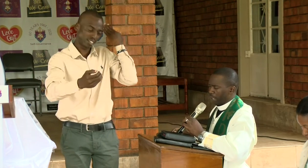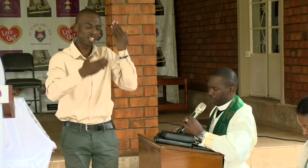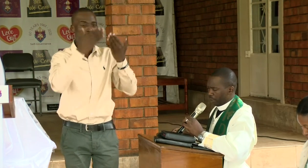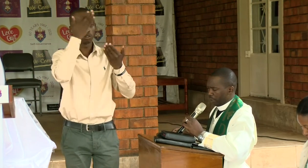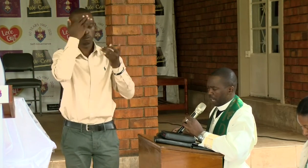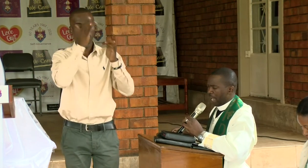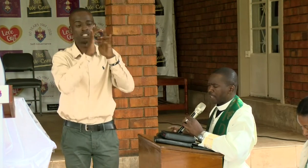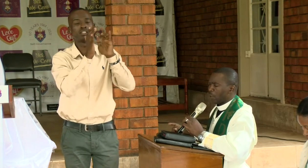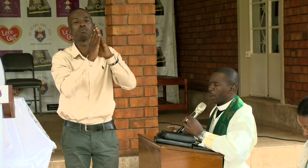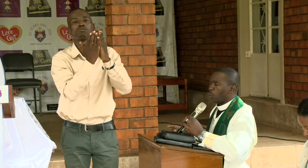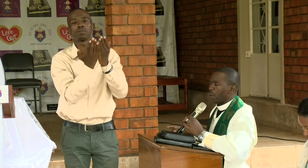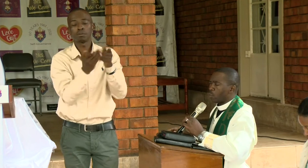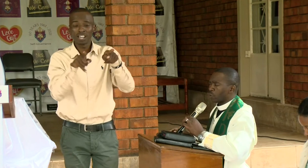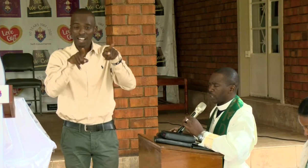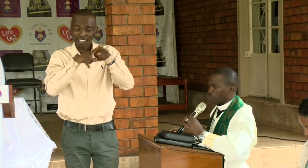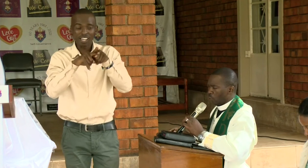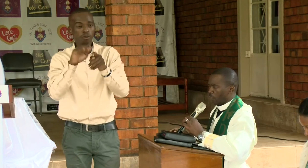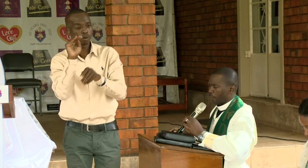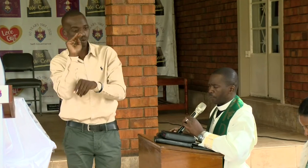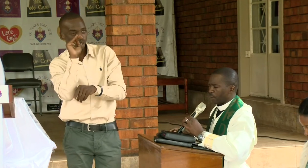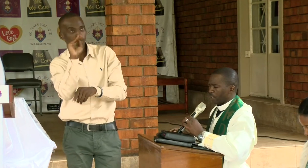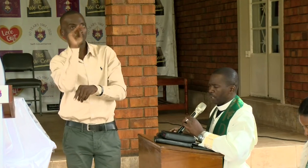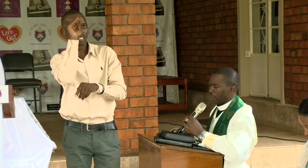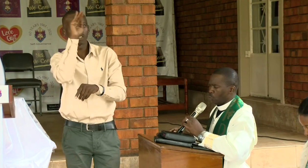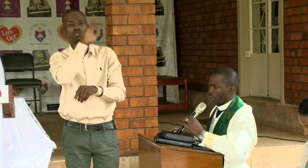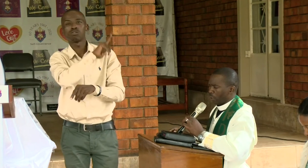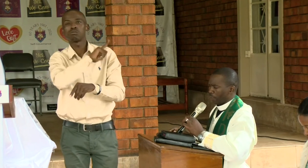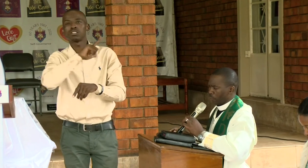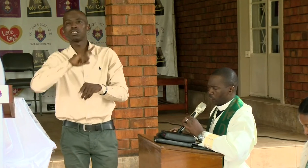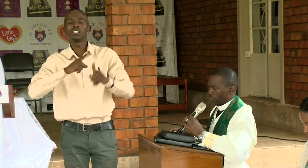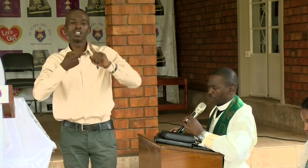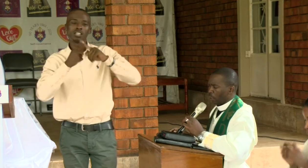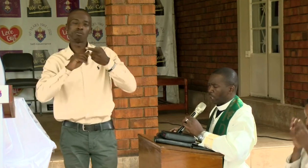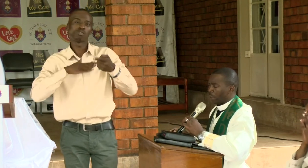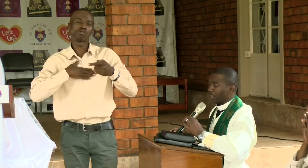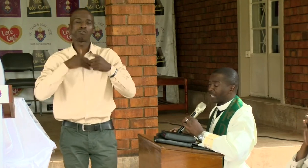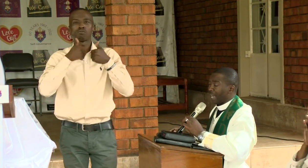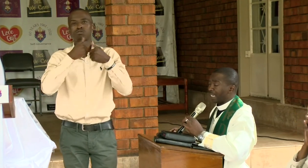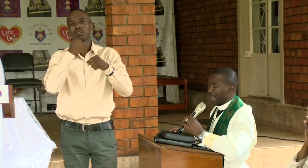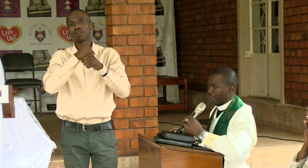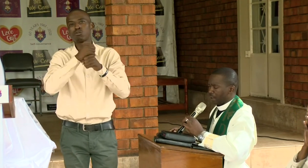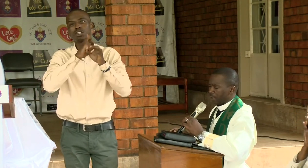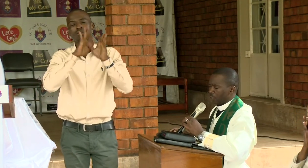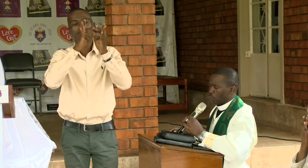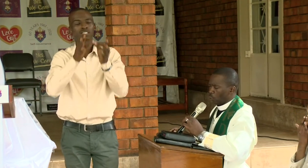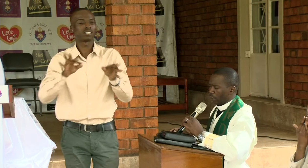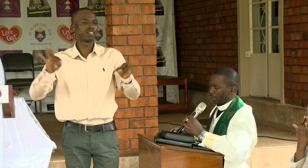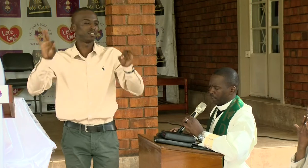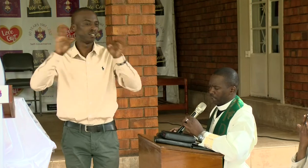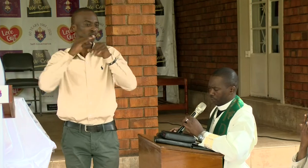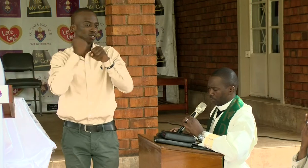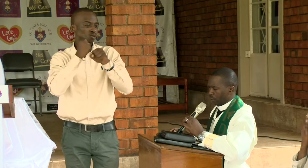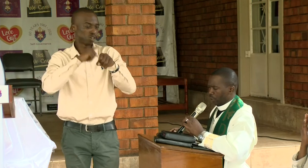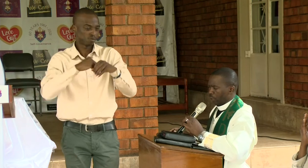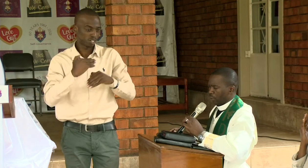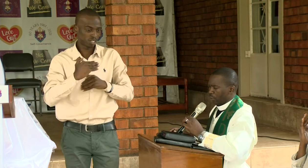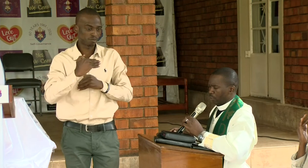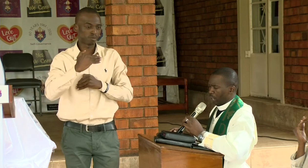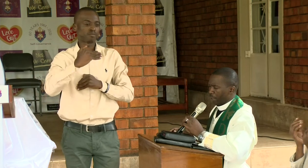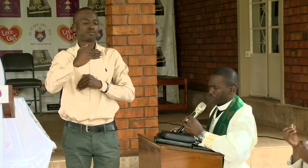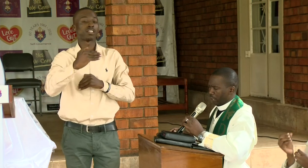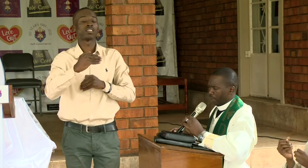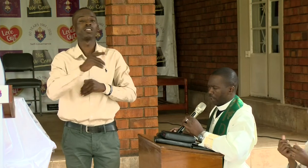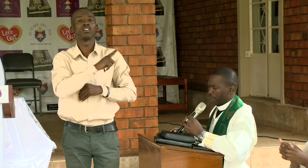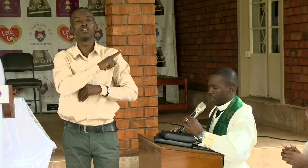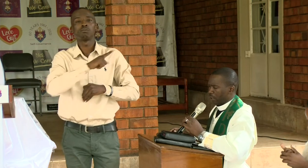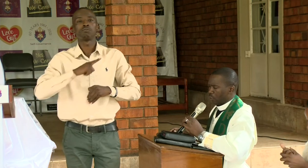tumanyi mu Bayibuli ate nabo bakwebuuzeeko era mukwano gaffe omulungi bakole ebyo ebisaanira okukola mu kiseera kino